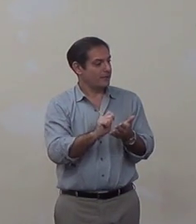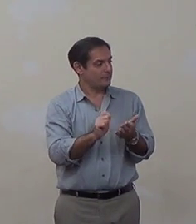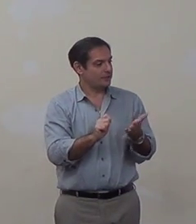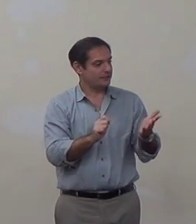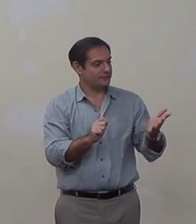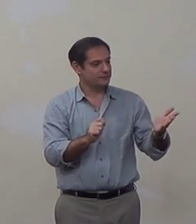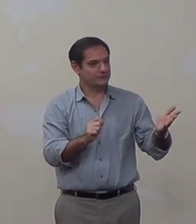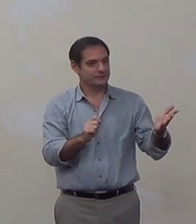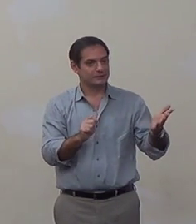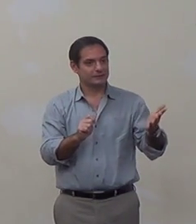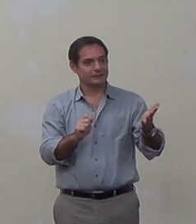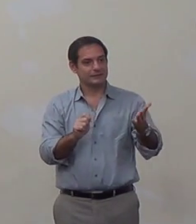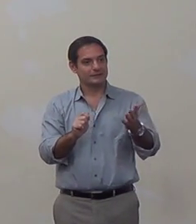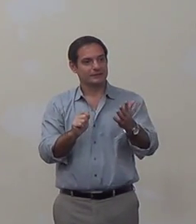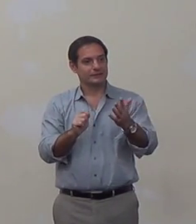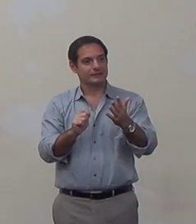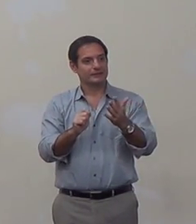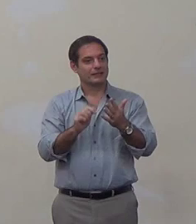¿La lapicera?